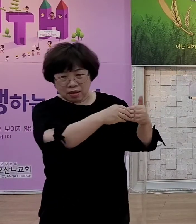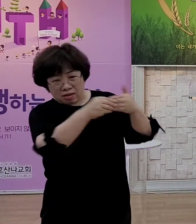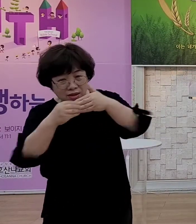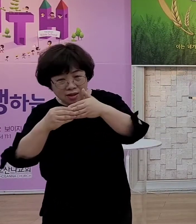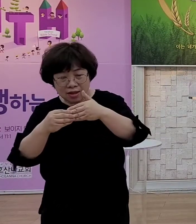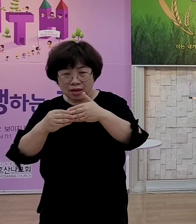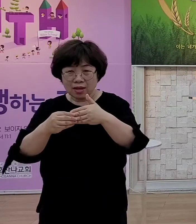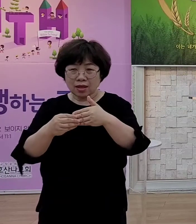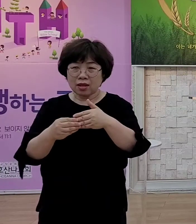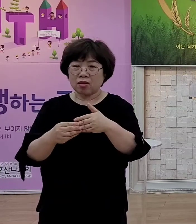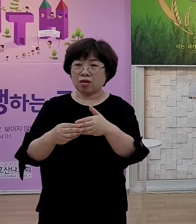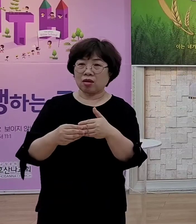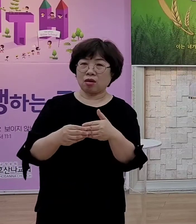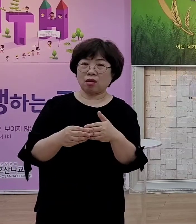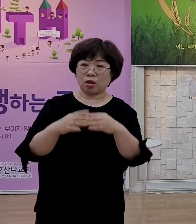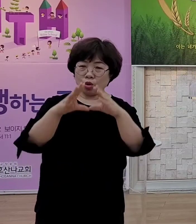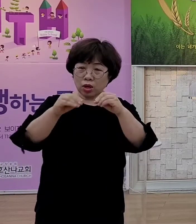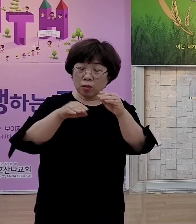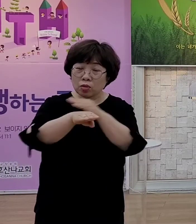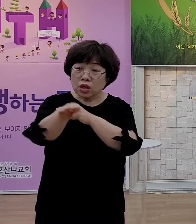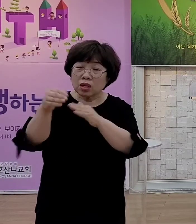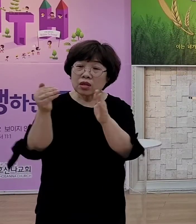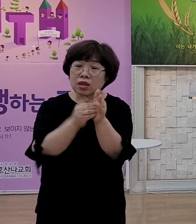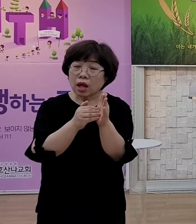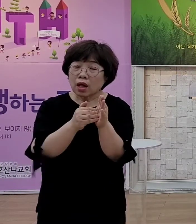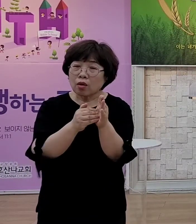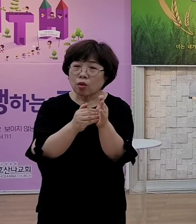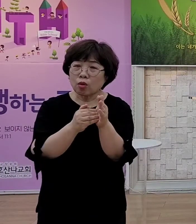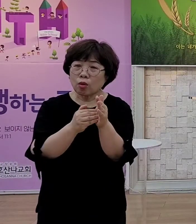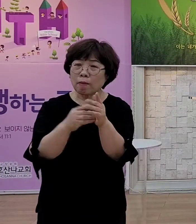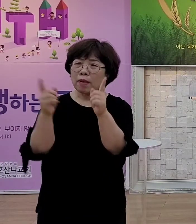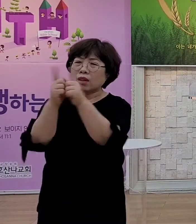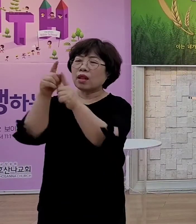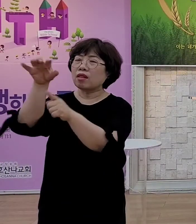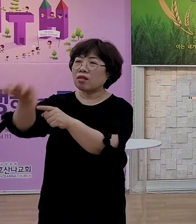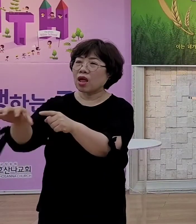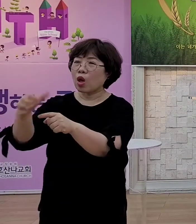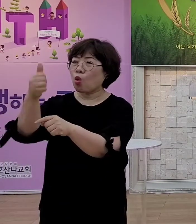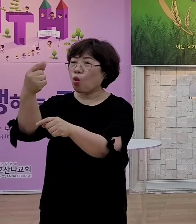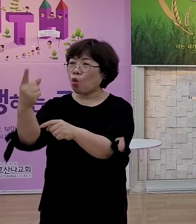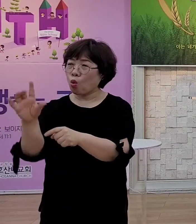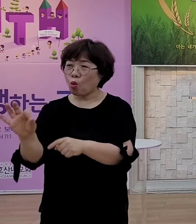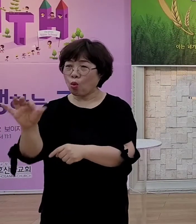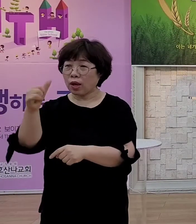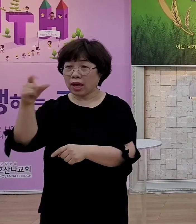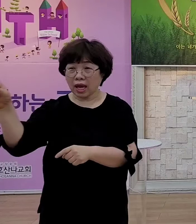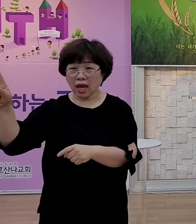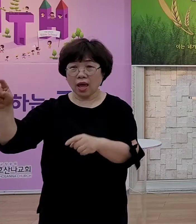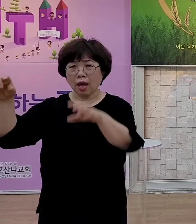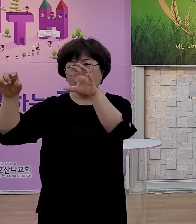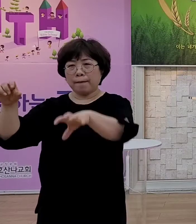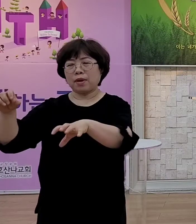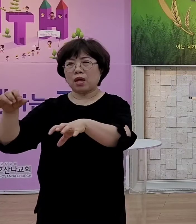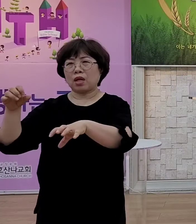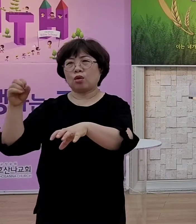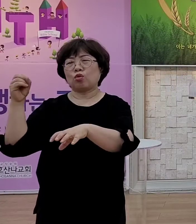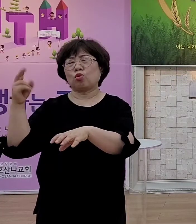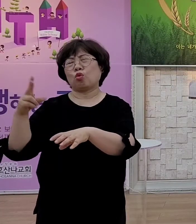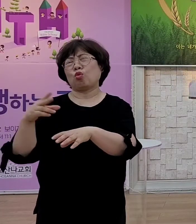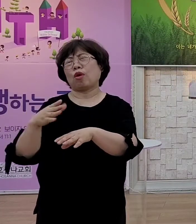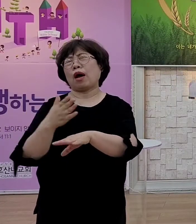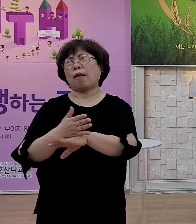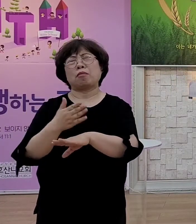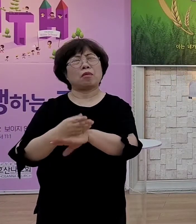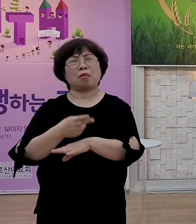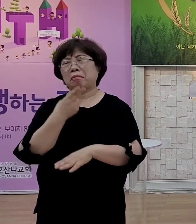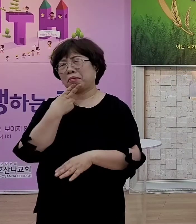이끌어내가지고 그들을 건져내어서 이제 약속의 땅으로 모세와 함께 내보내셨는데도 세상에 그 홍해 앞에